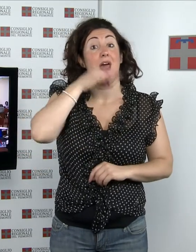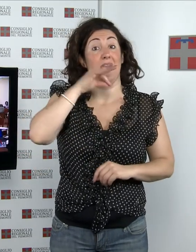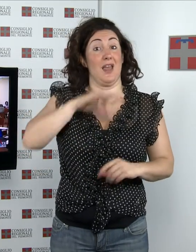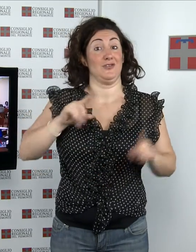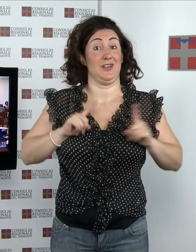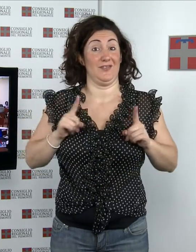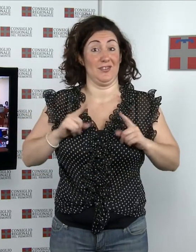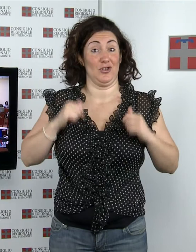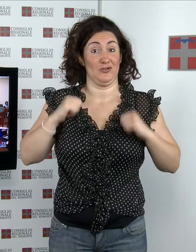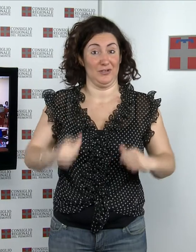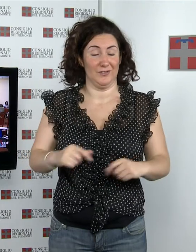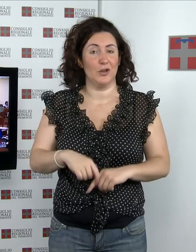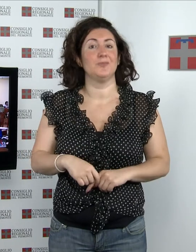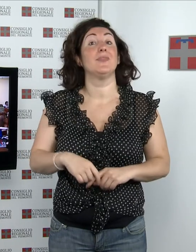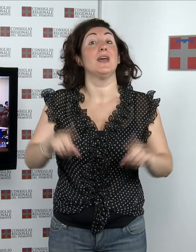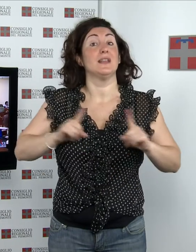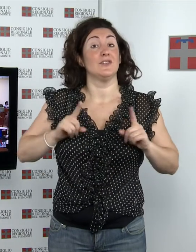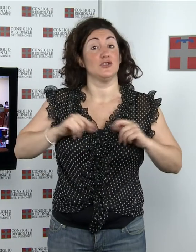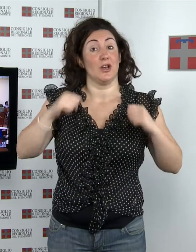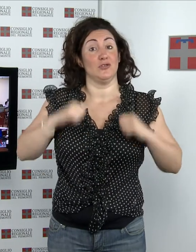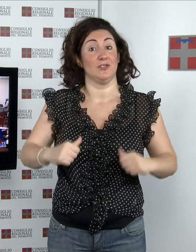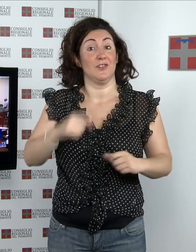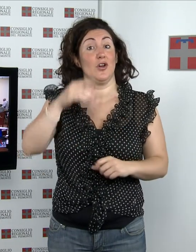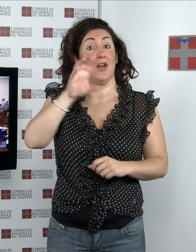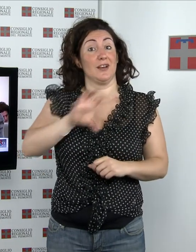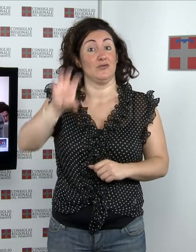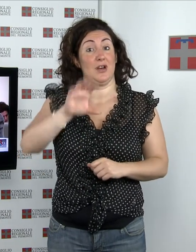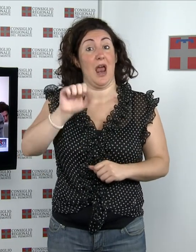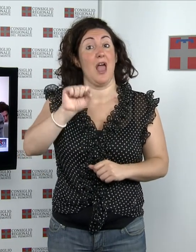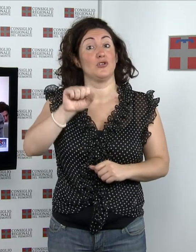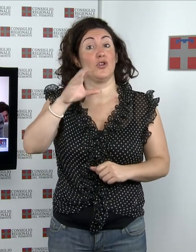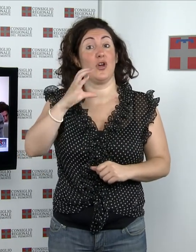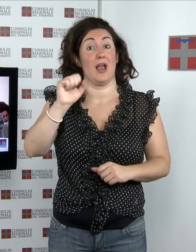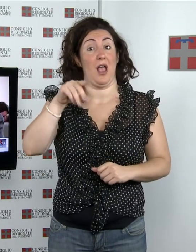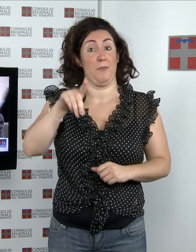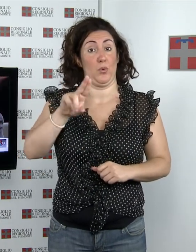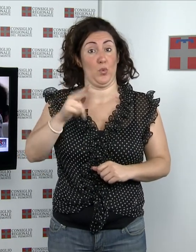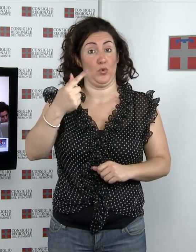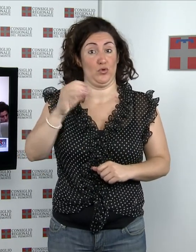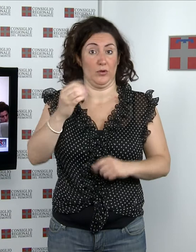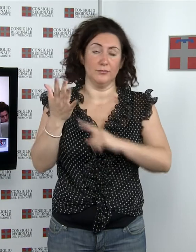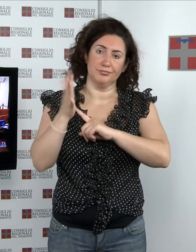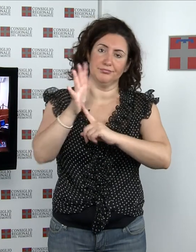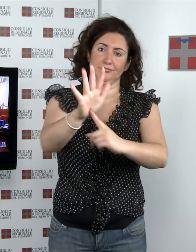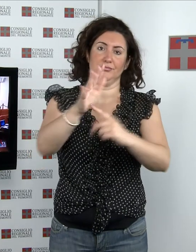il difensore civico regionale Antonio Caputo ha illustrato all'assemblea la relazione annuale dell'attività svolta nel corso del